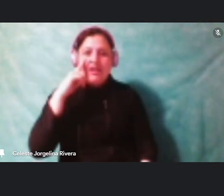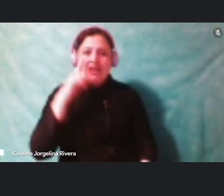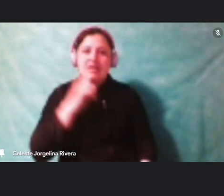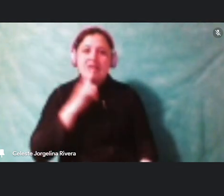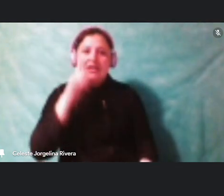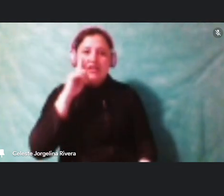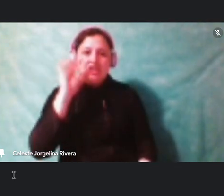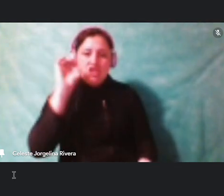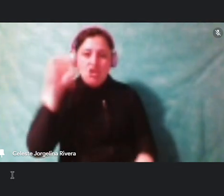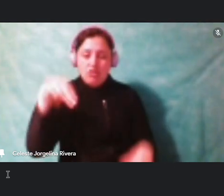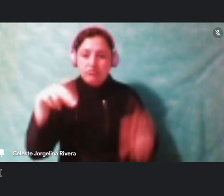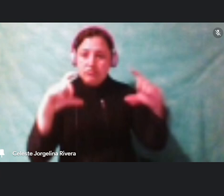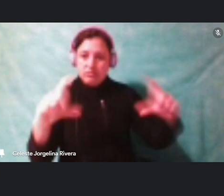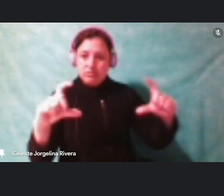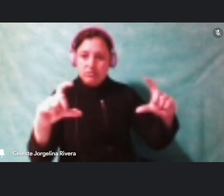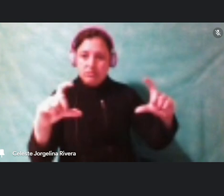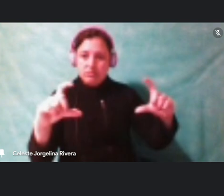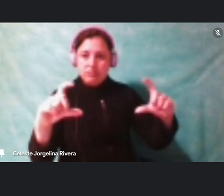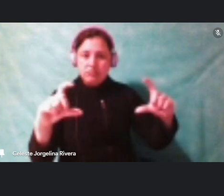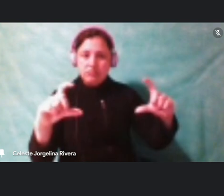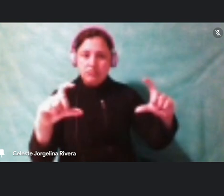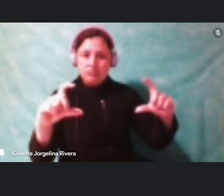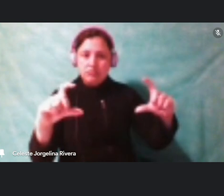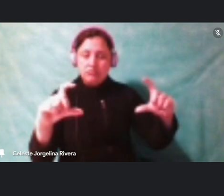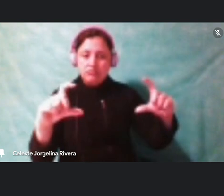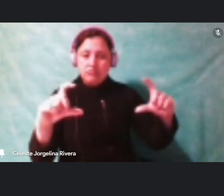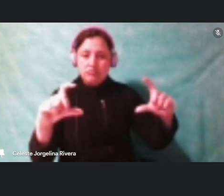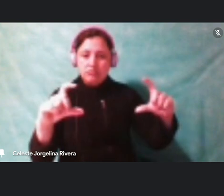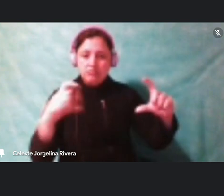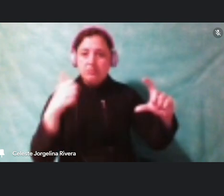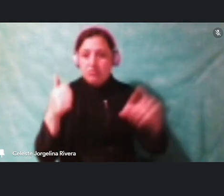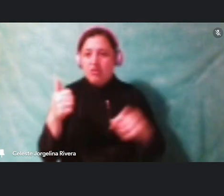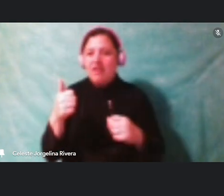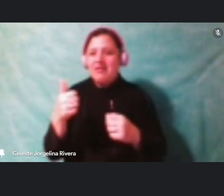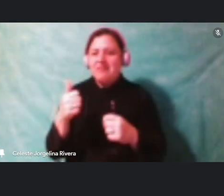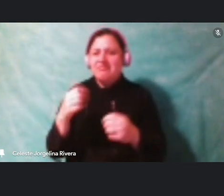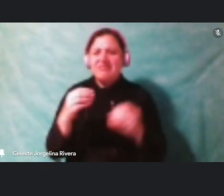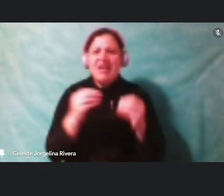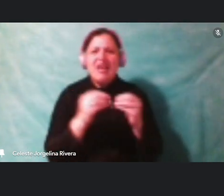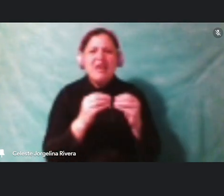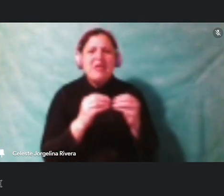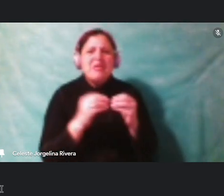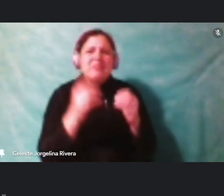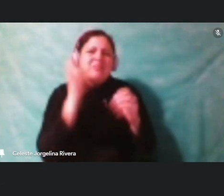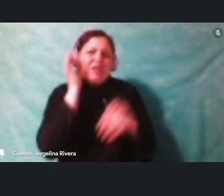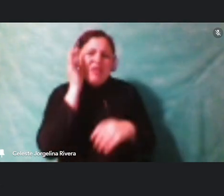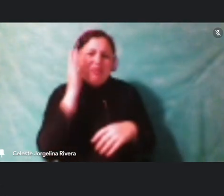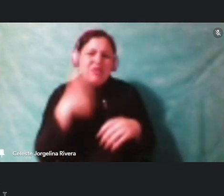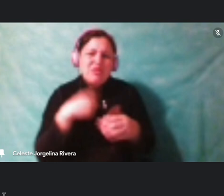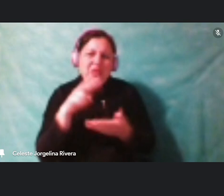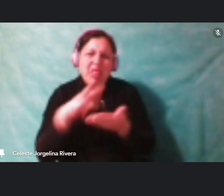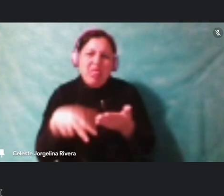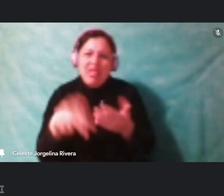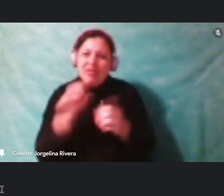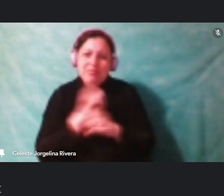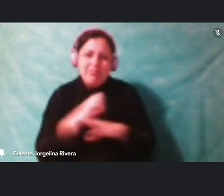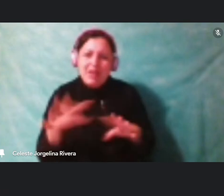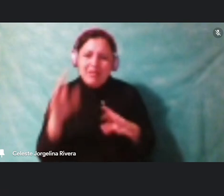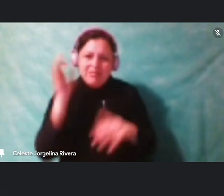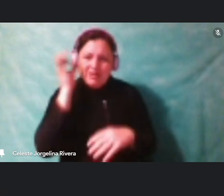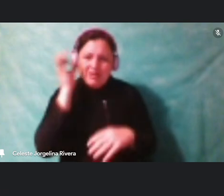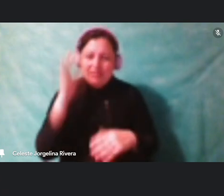single definition es uno y tengo la preposición. Ah, sí, está bien, profe. No, es que estaba leyendo para abajo, re perdido. Bien. Estoy leyendo la línea de